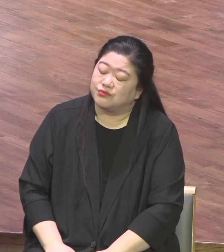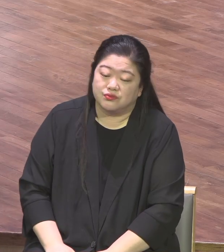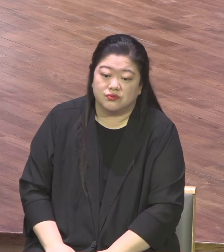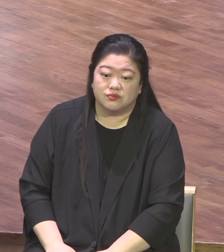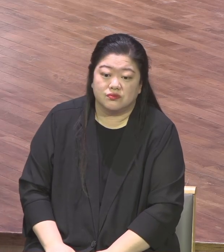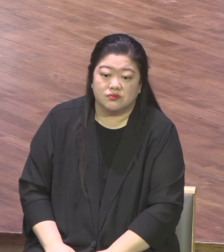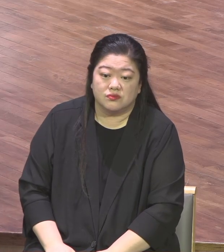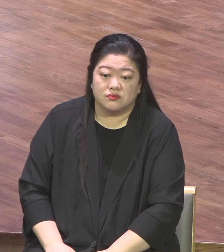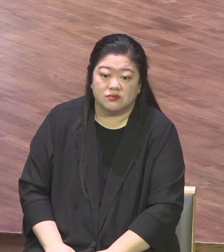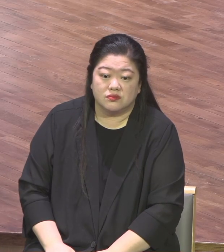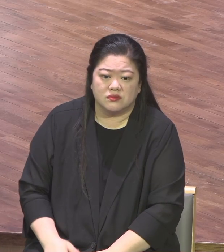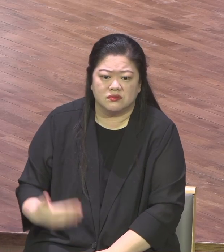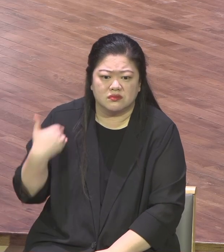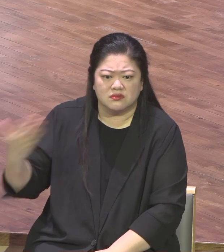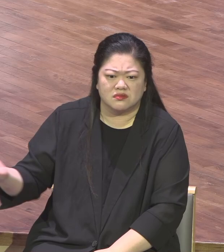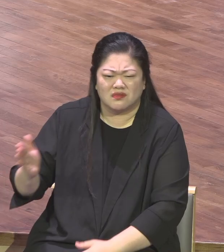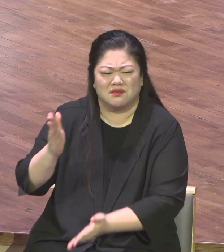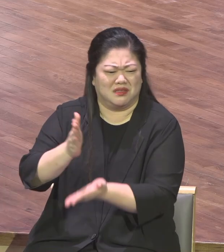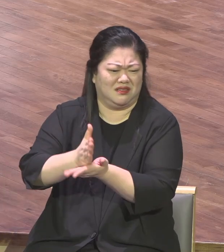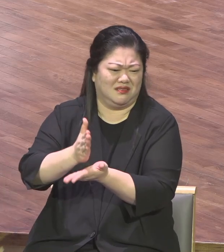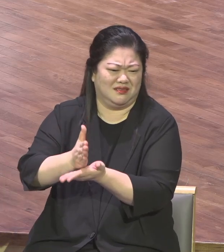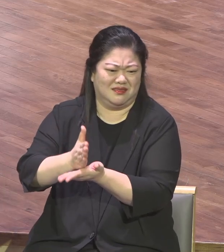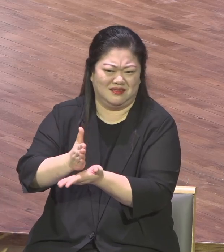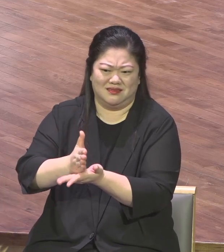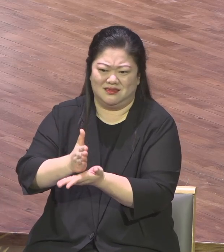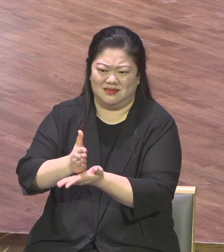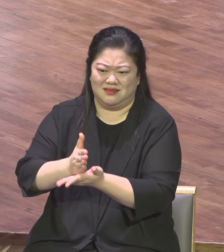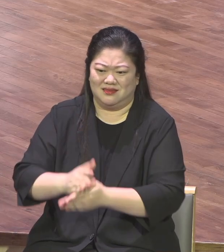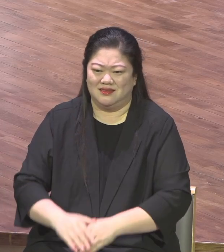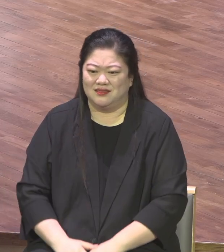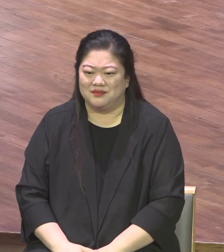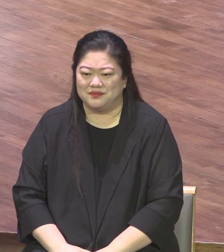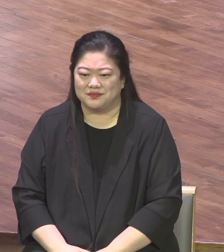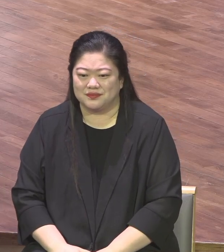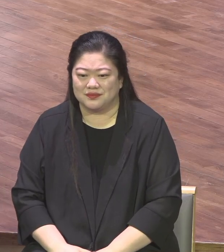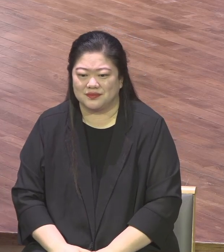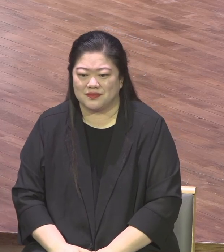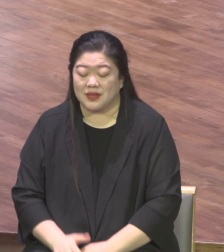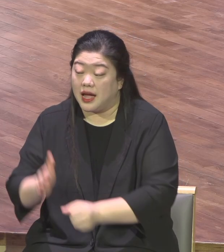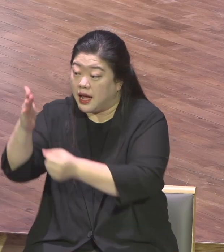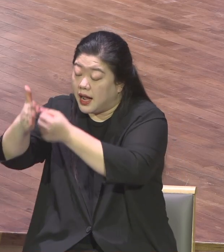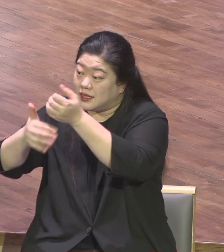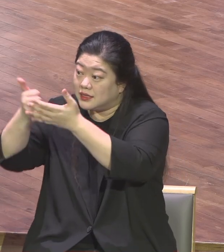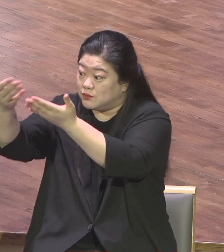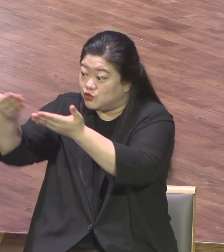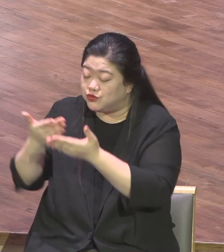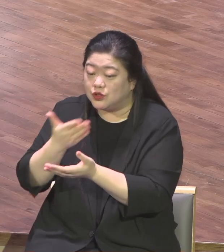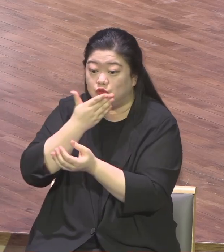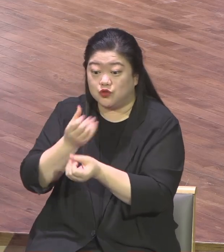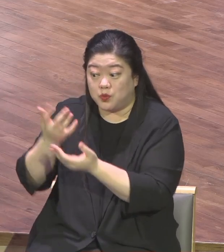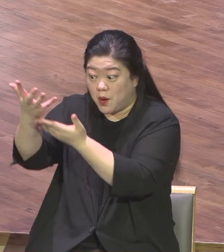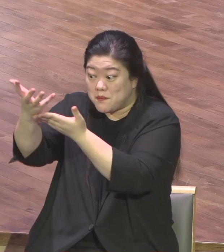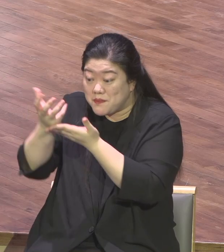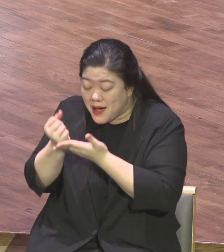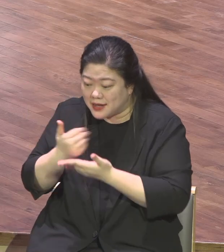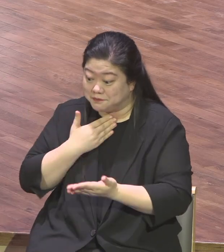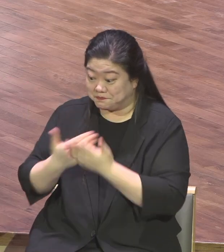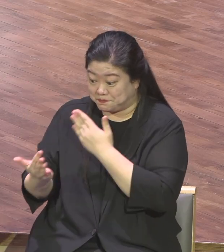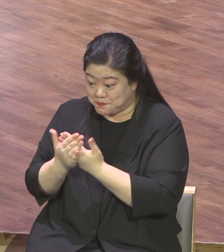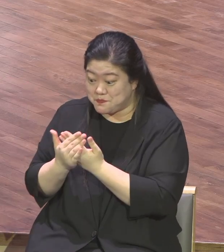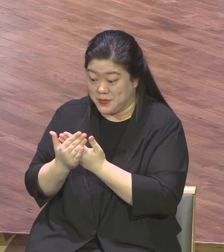블레싱을 체험하게 되면 이 땅의 모든 환경 모든 이런